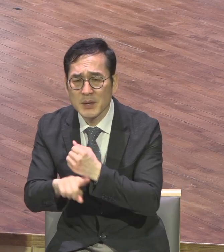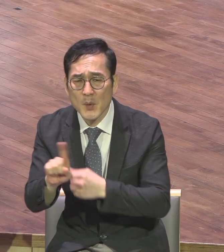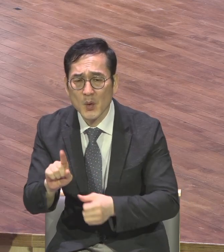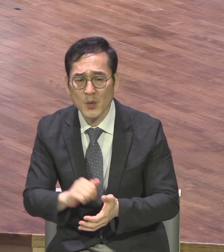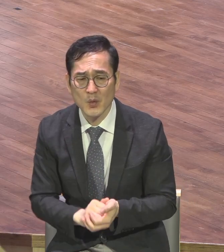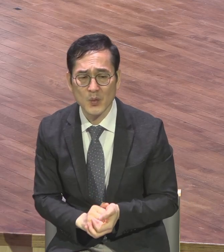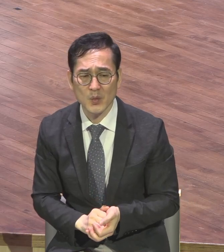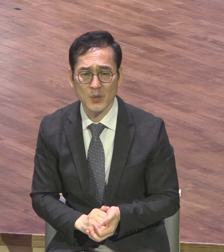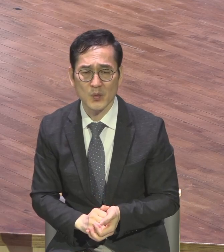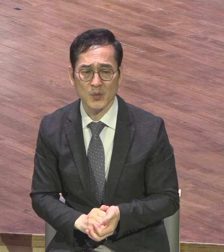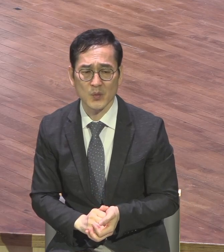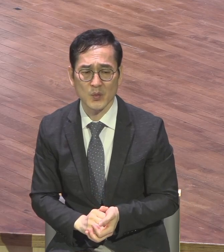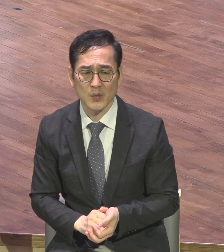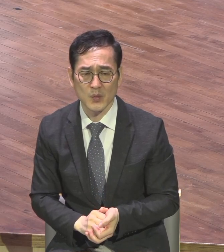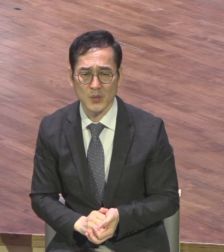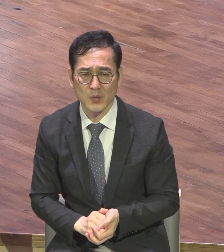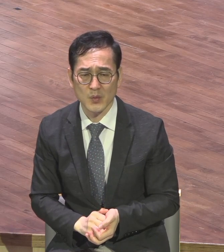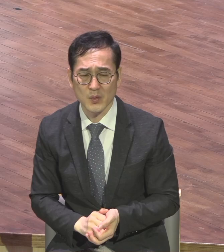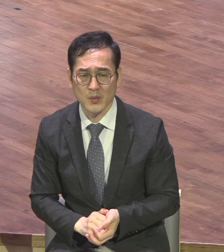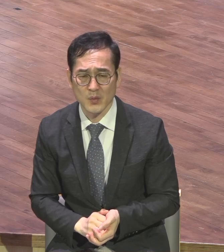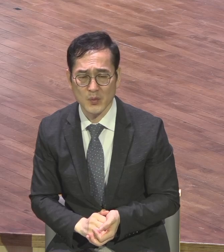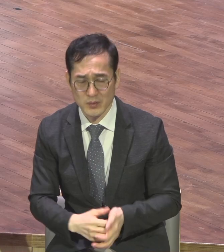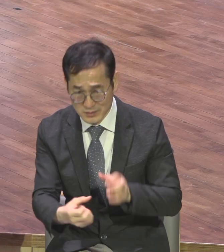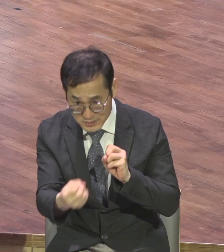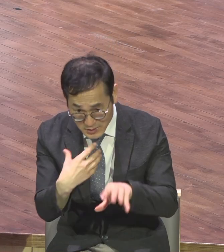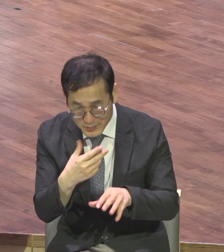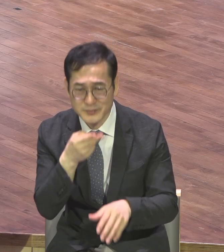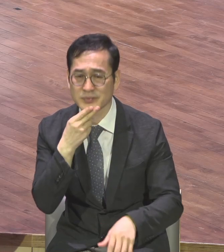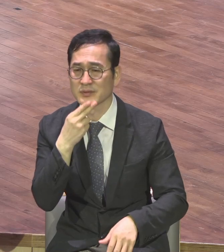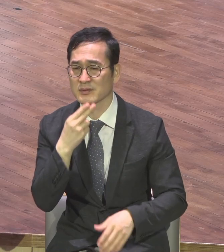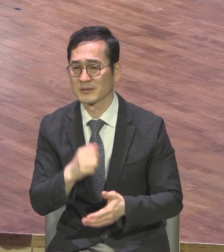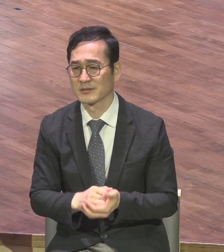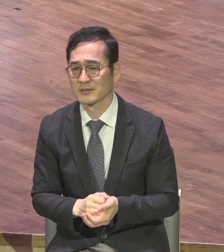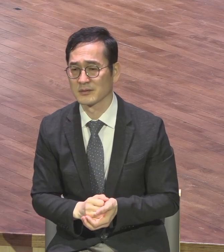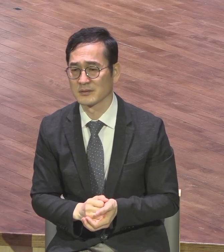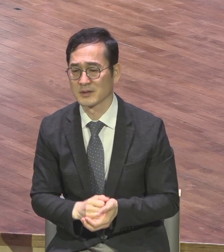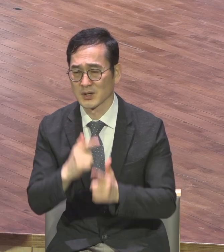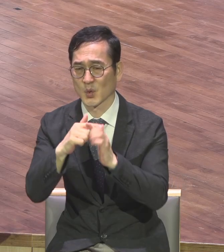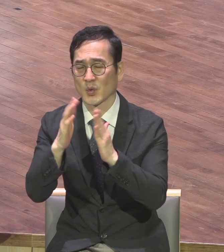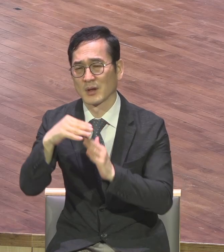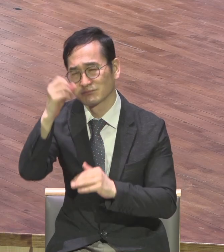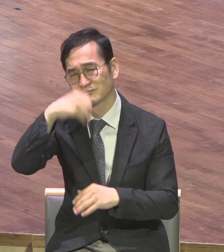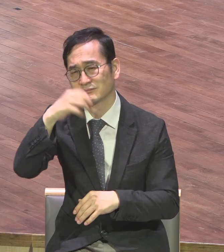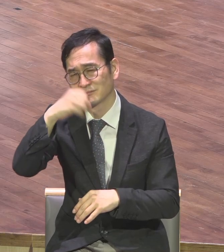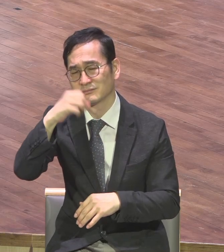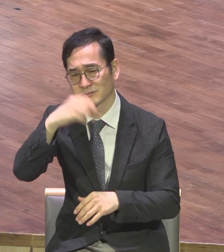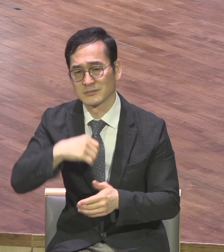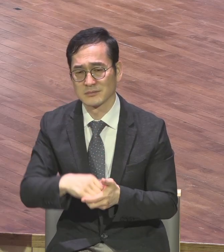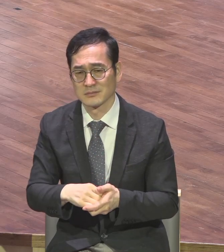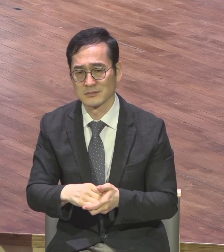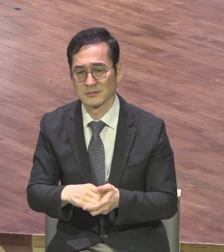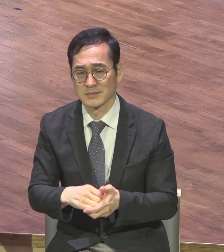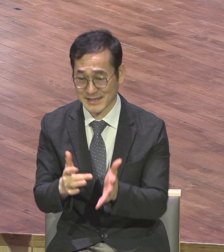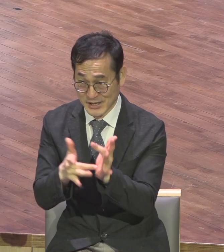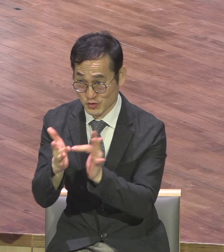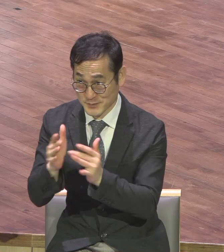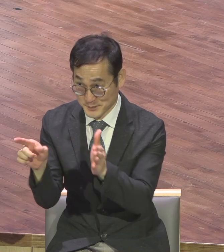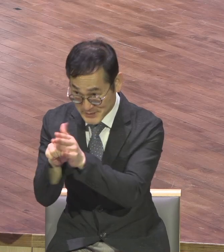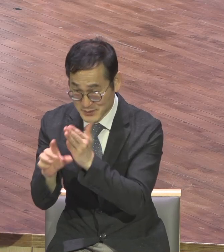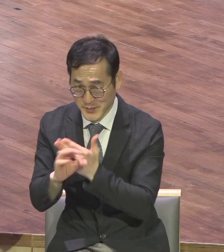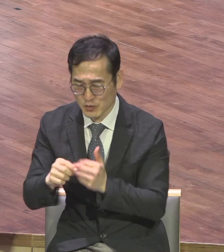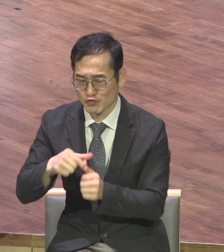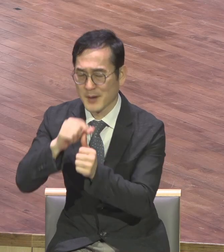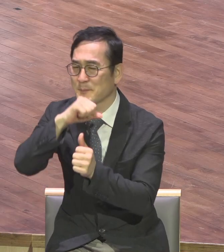여섯 구절 돼야 돼요. 몰라요. 그냥 교회 다녀요. 물론 예수님도 구원은 받지요. 이 땅에